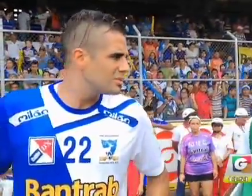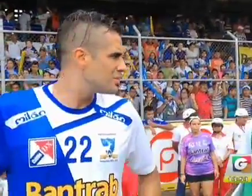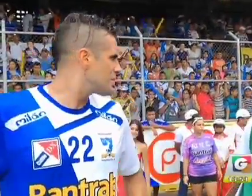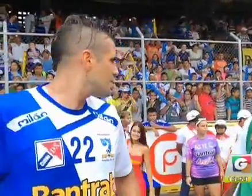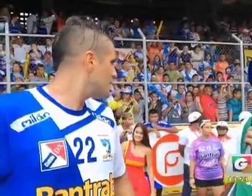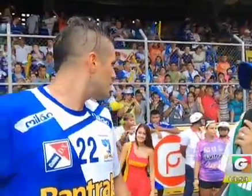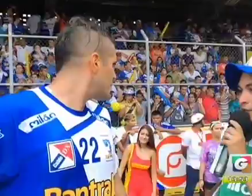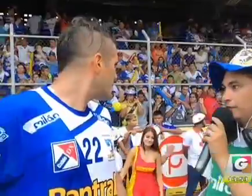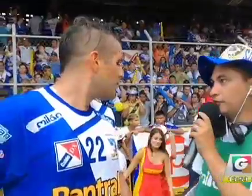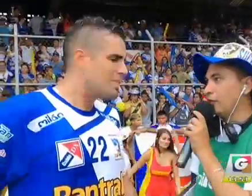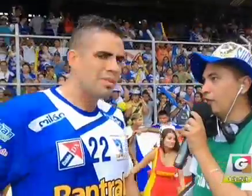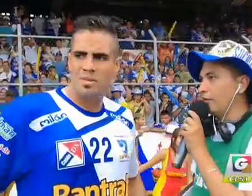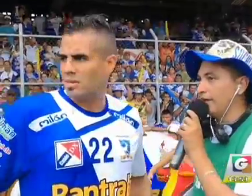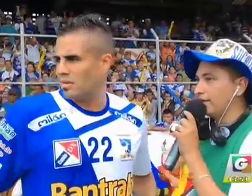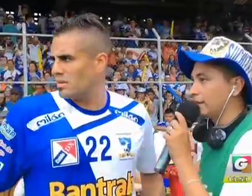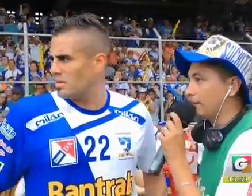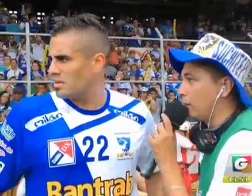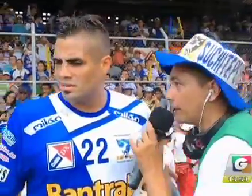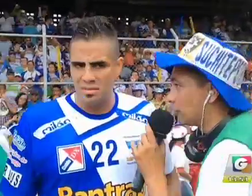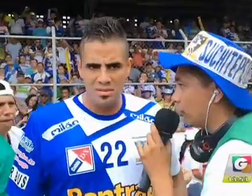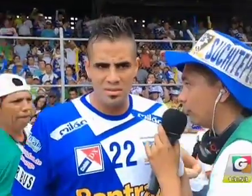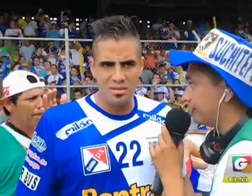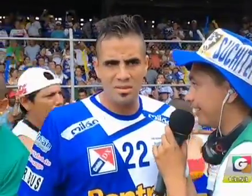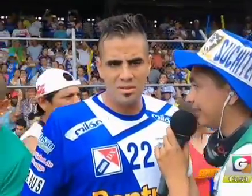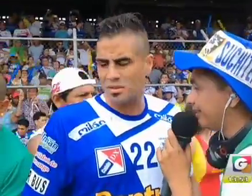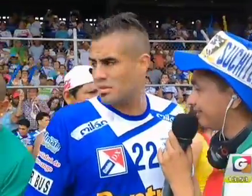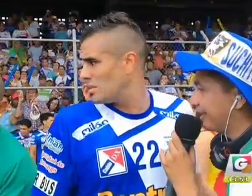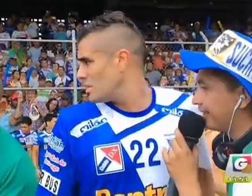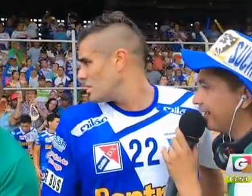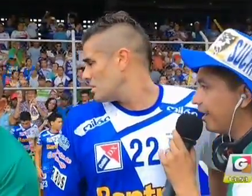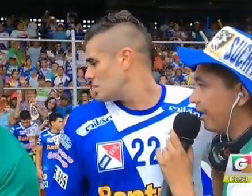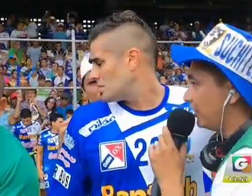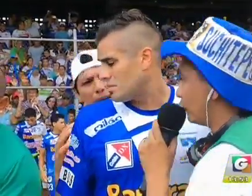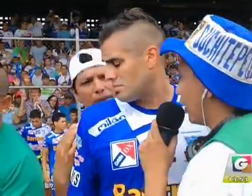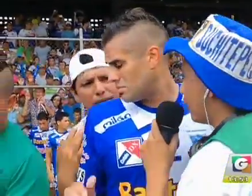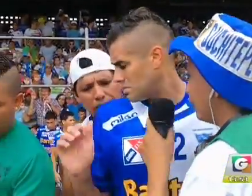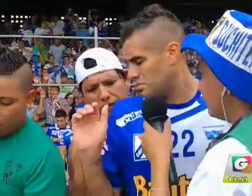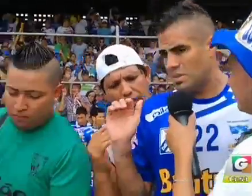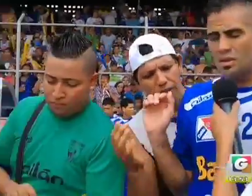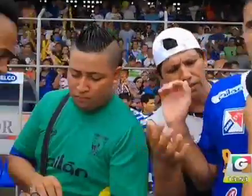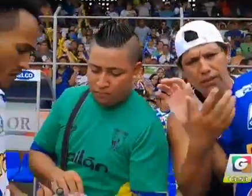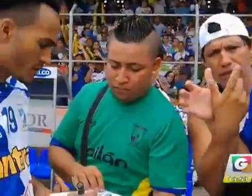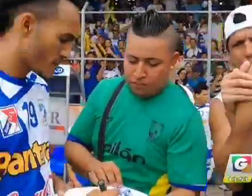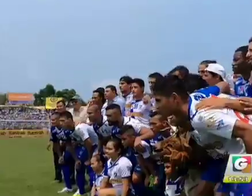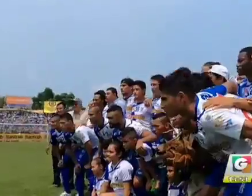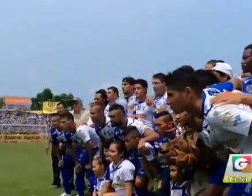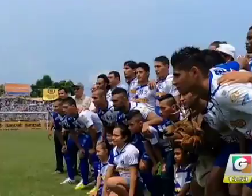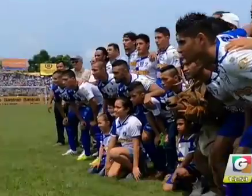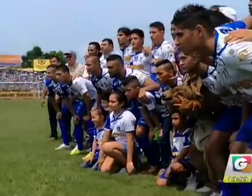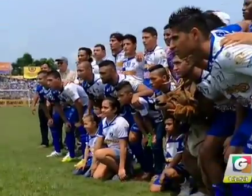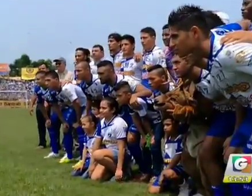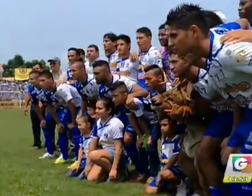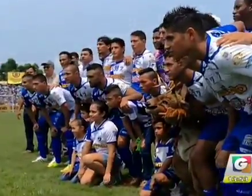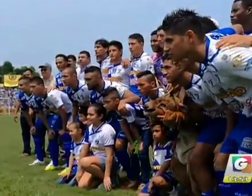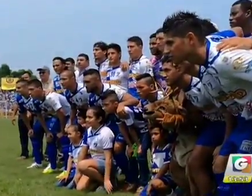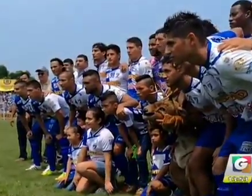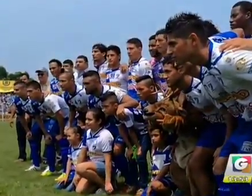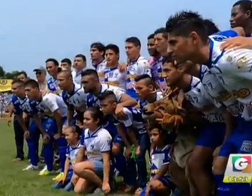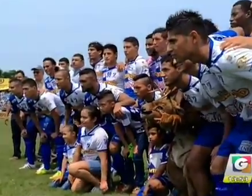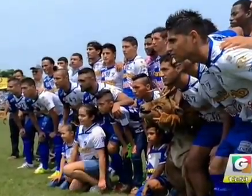será de local el jueves 18 de agosto a las 6 de la tarde y el segundo visitando tierras nicas el martes 13 de septiembre. Luego deberá viajar a Estados Unidos, donde